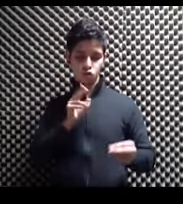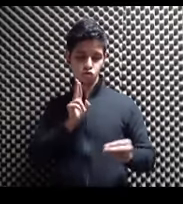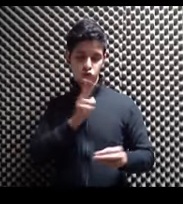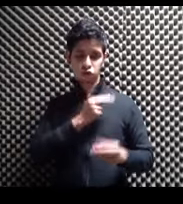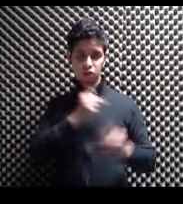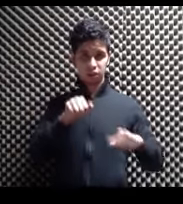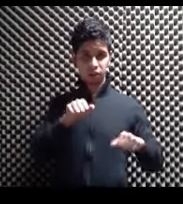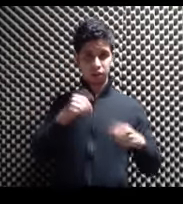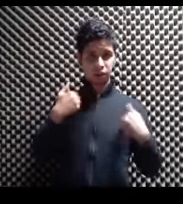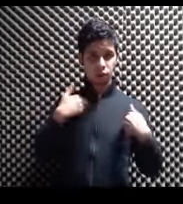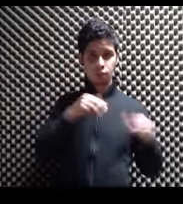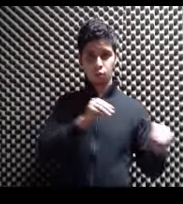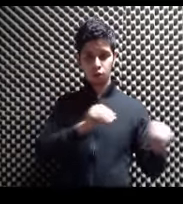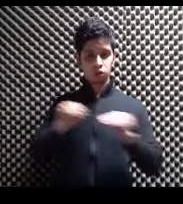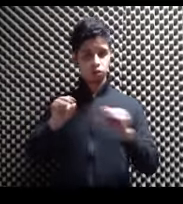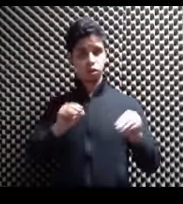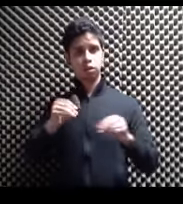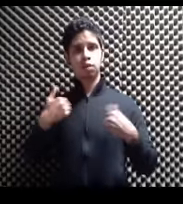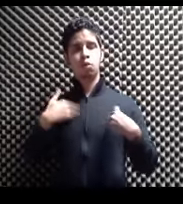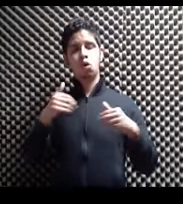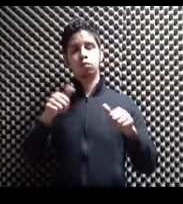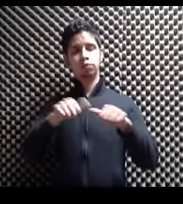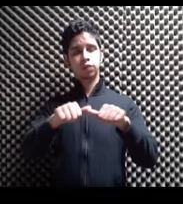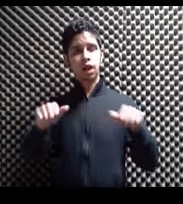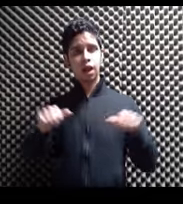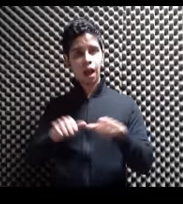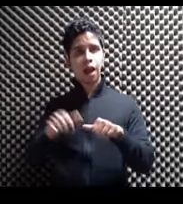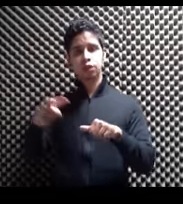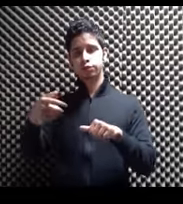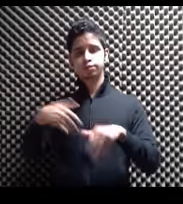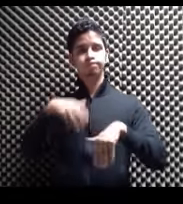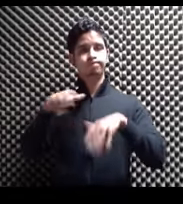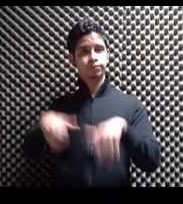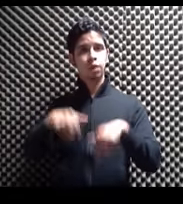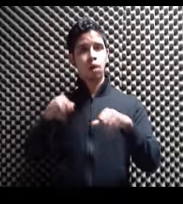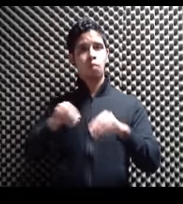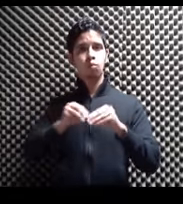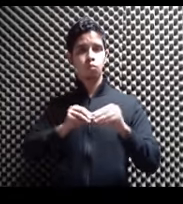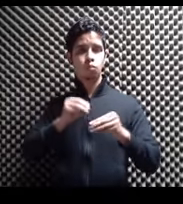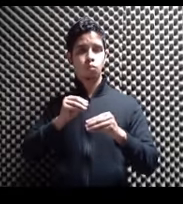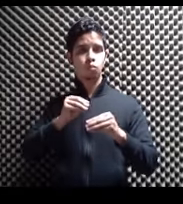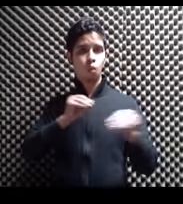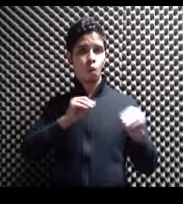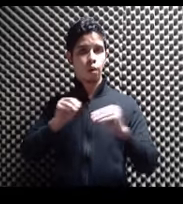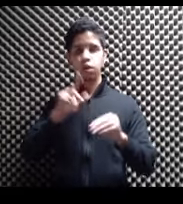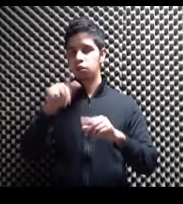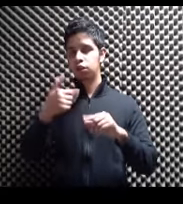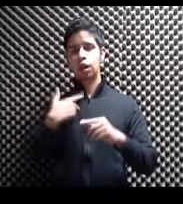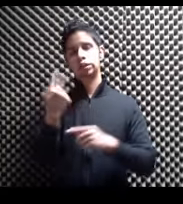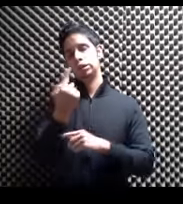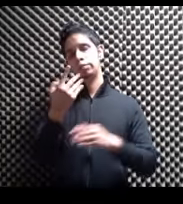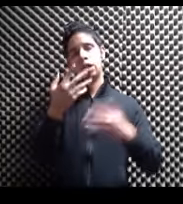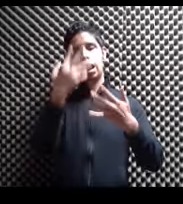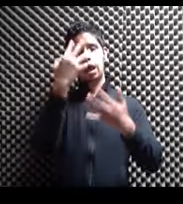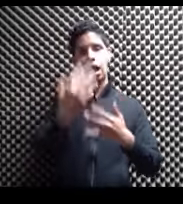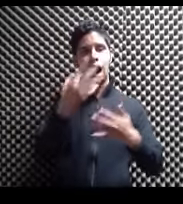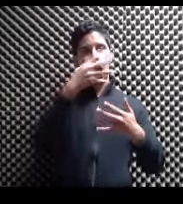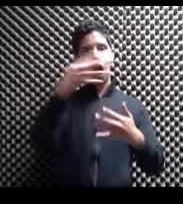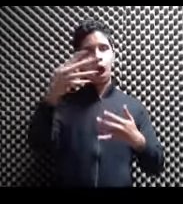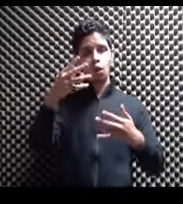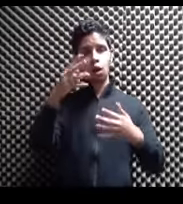caballos a rehabilitarse también, que no lo tenemos que tener todo el tiempo en jaula. Pues eso es importante.